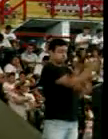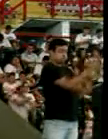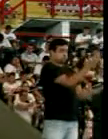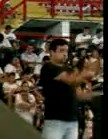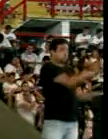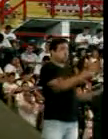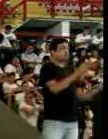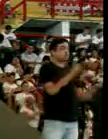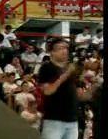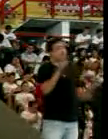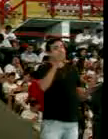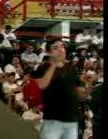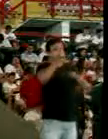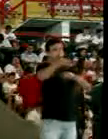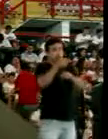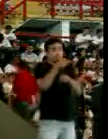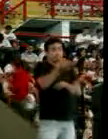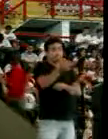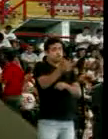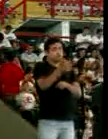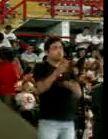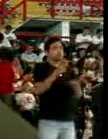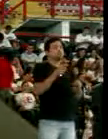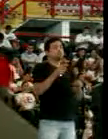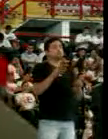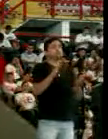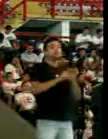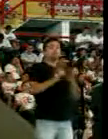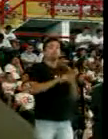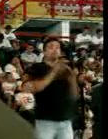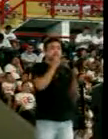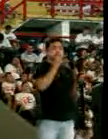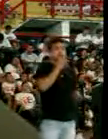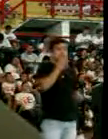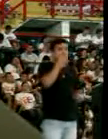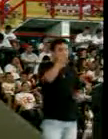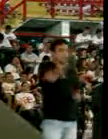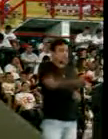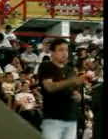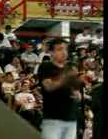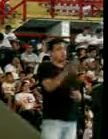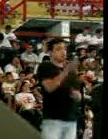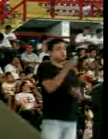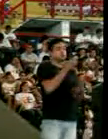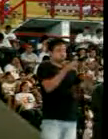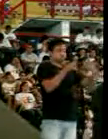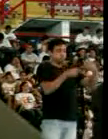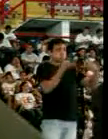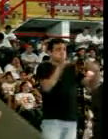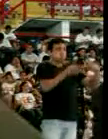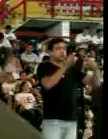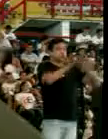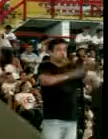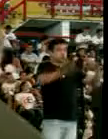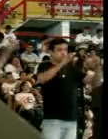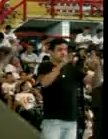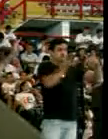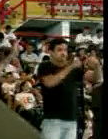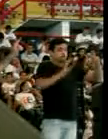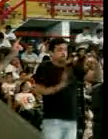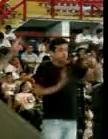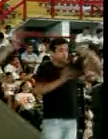a agricultura. Atenção, deixa eu dar aqui duas boas notícias.